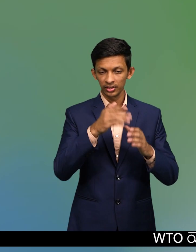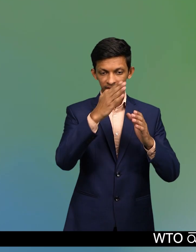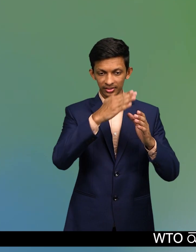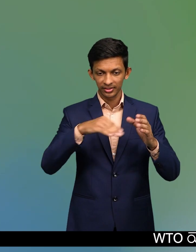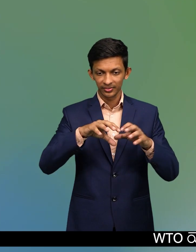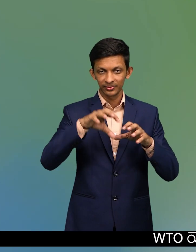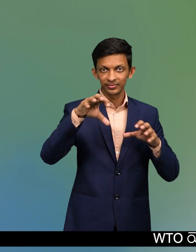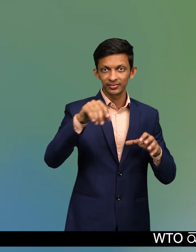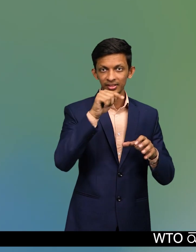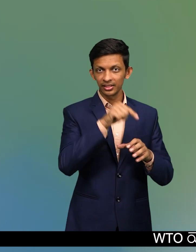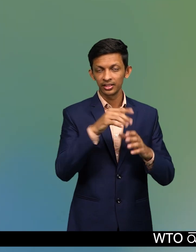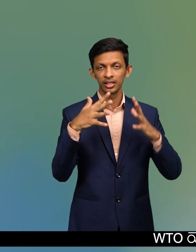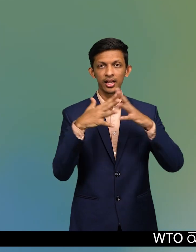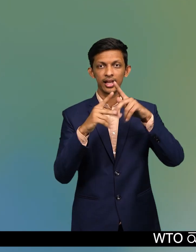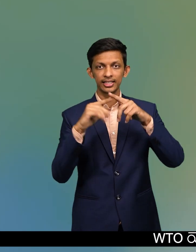WTO యొక్క ప్రతికూలతలు.